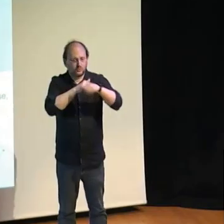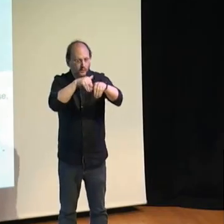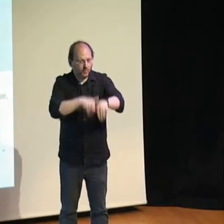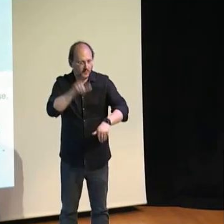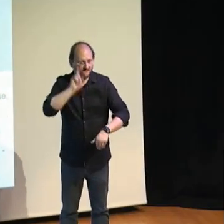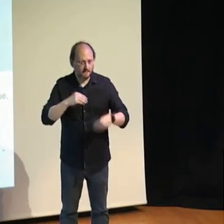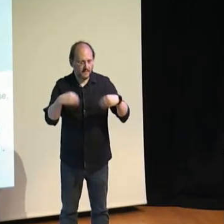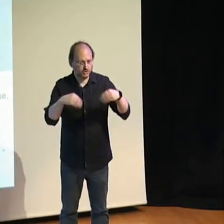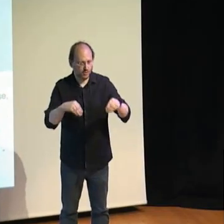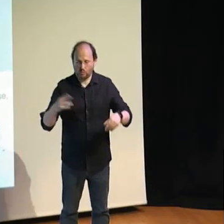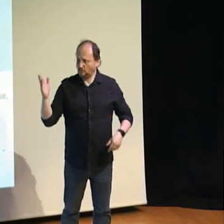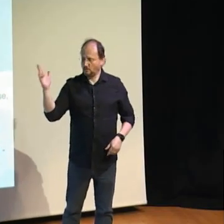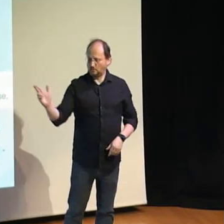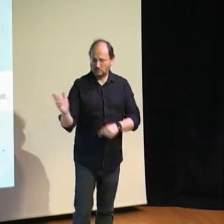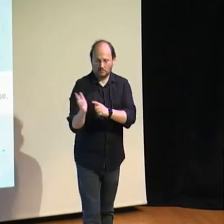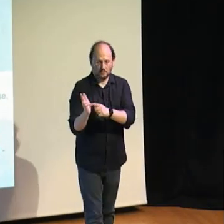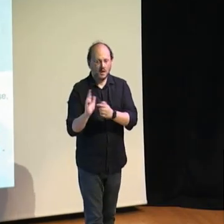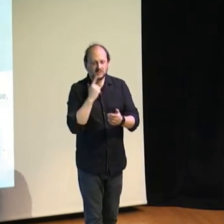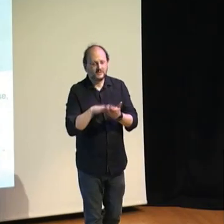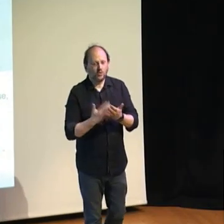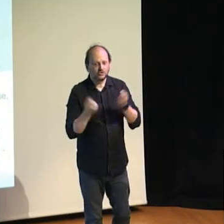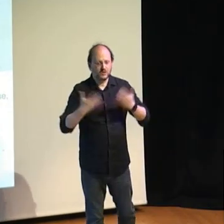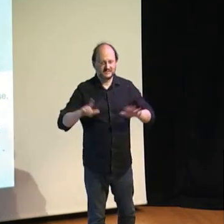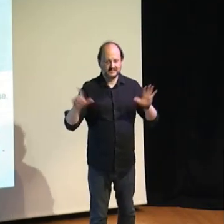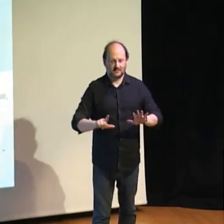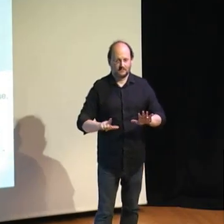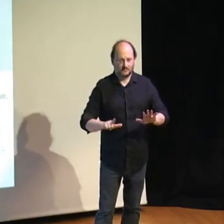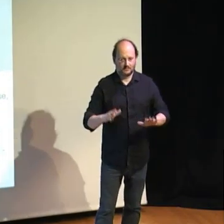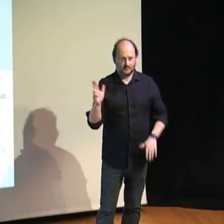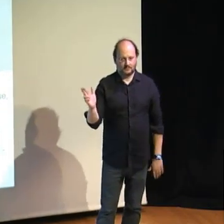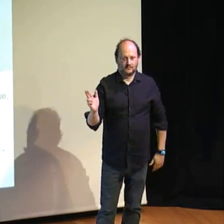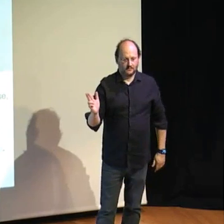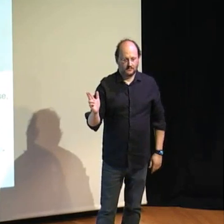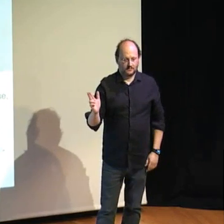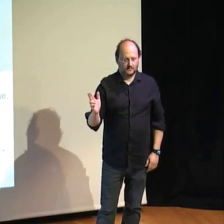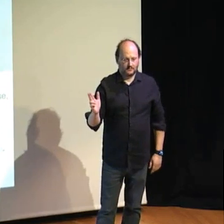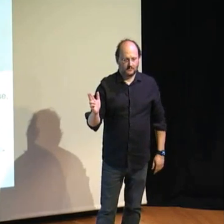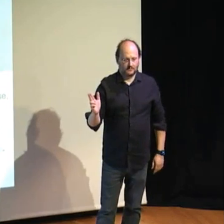romains. Et en fait, ça, c'était la tombe d'un marchand. Et en fait, ça représentait le chiffre 7.